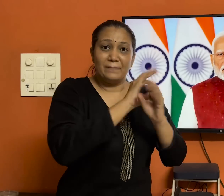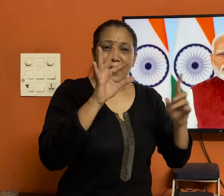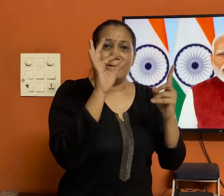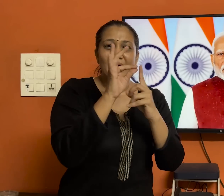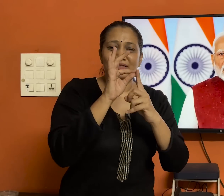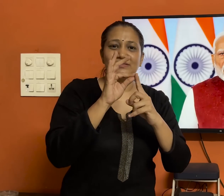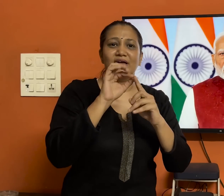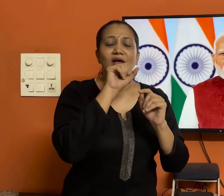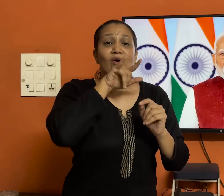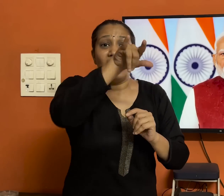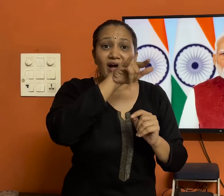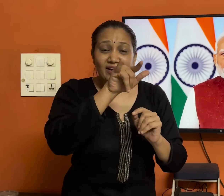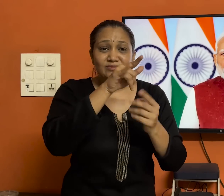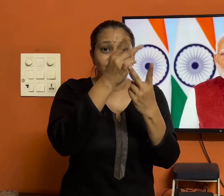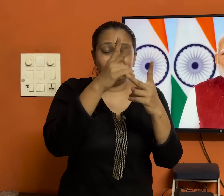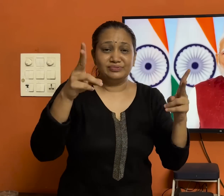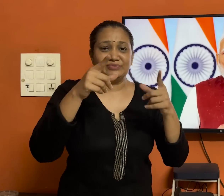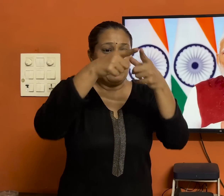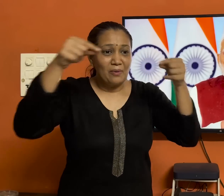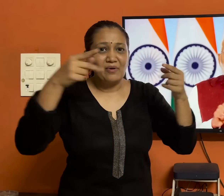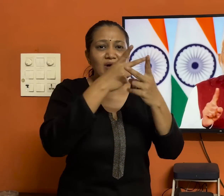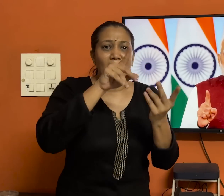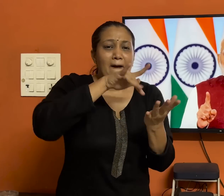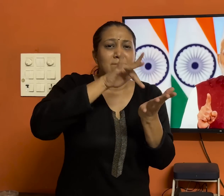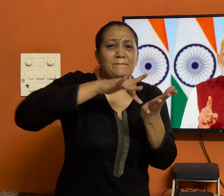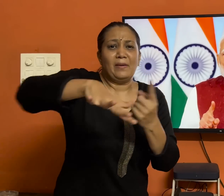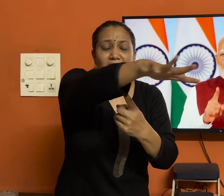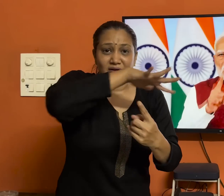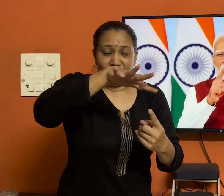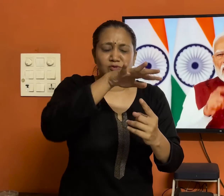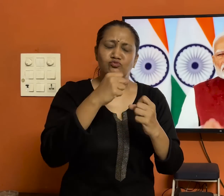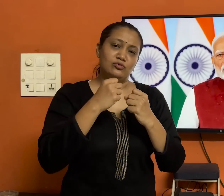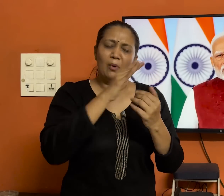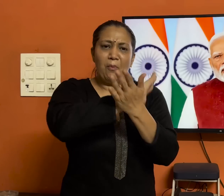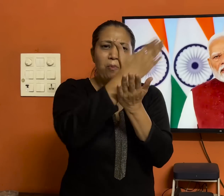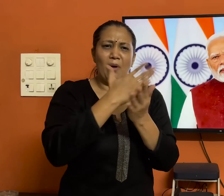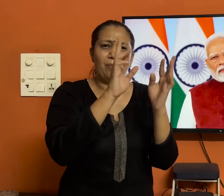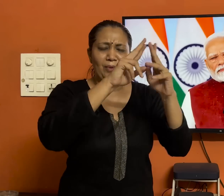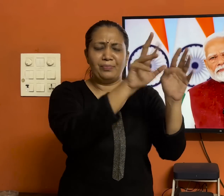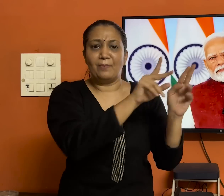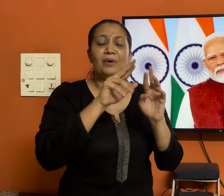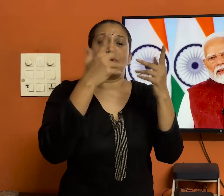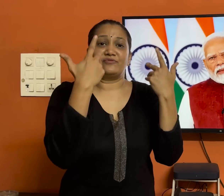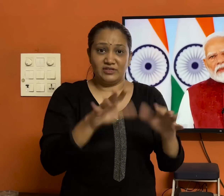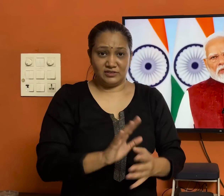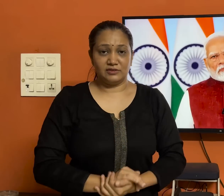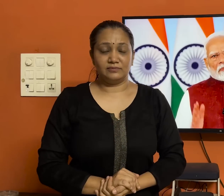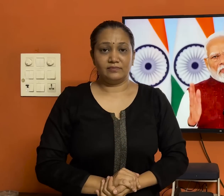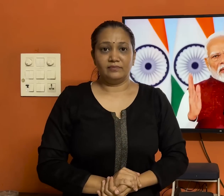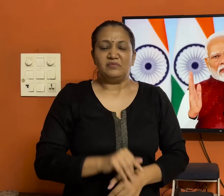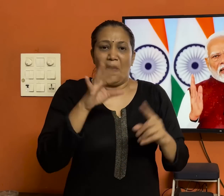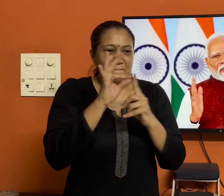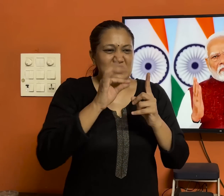पाकिस्तानी वायुसेना के उन एयरबेस को नुकसान पहुंचाया, जिस